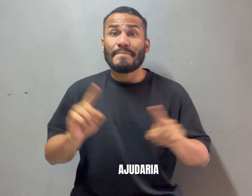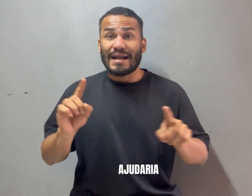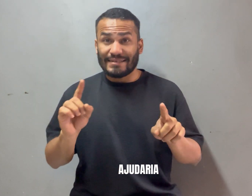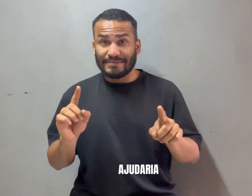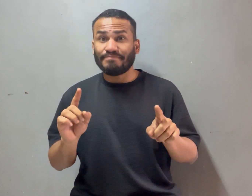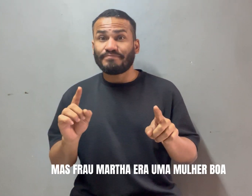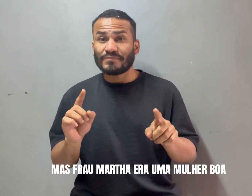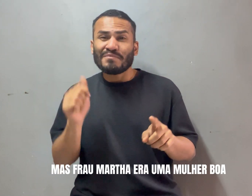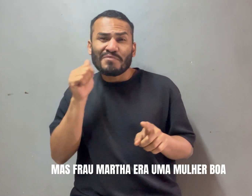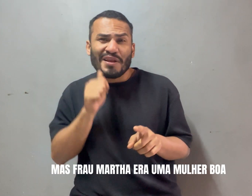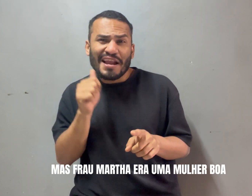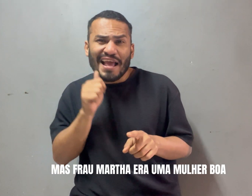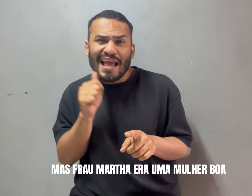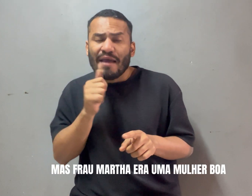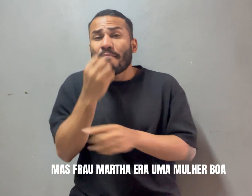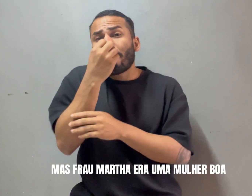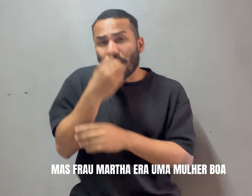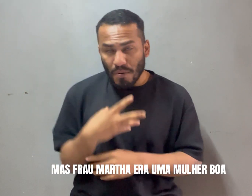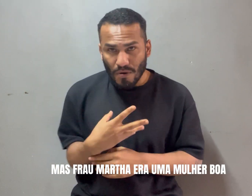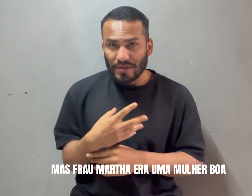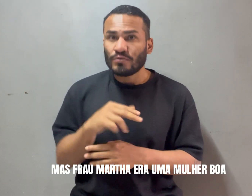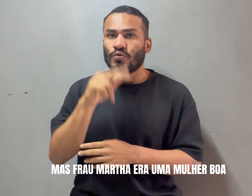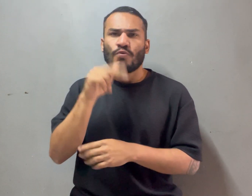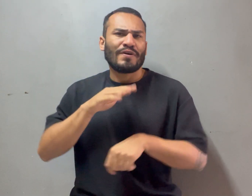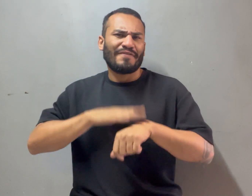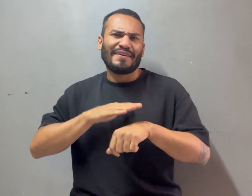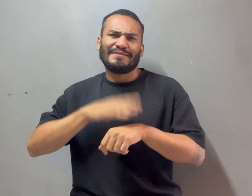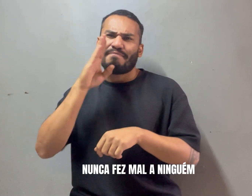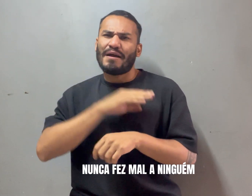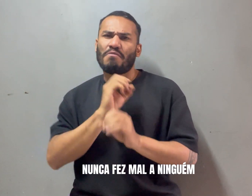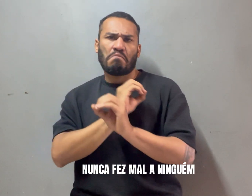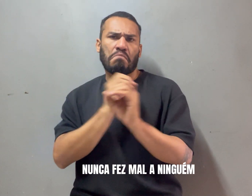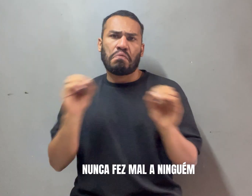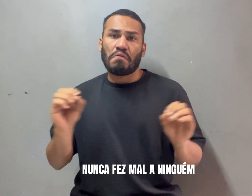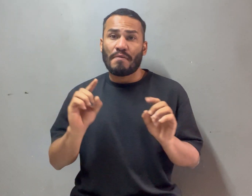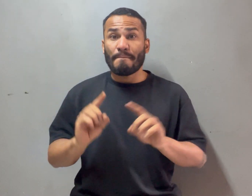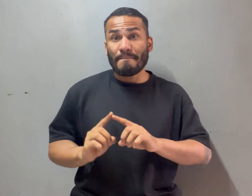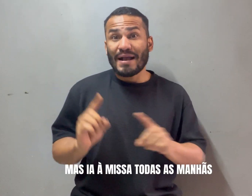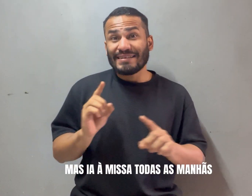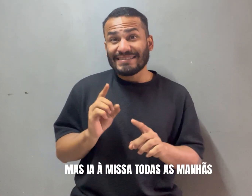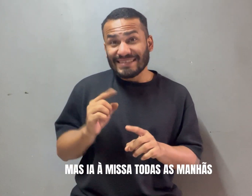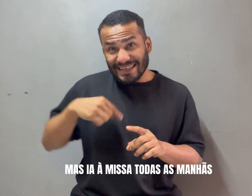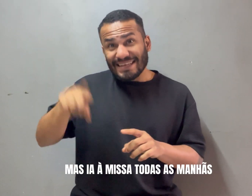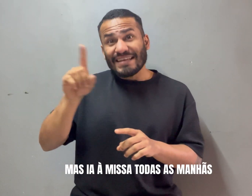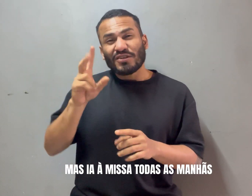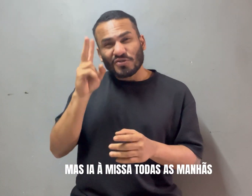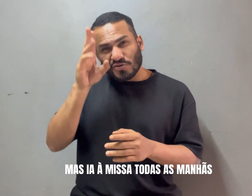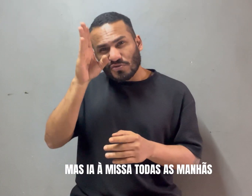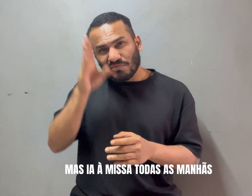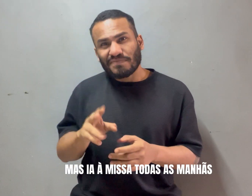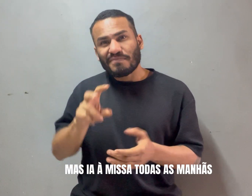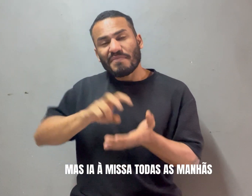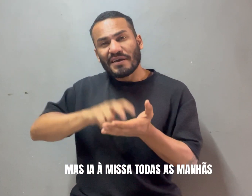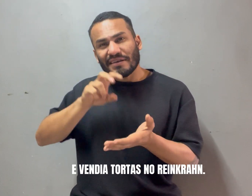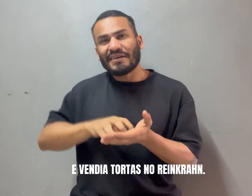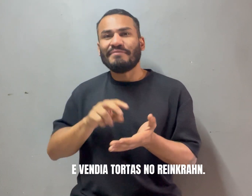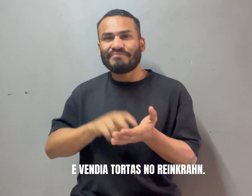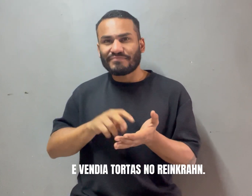ajudaria. Mas Frau Marta era uma mulher boa, nunca fez mal a ninguém, mas ia à missa todas as manhãs e vendia